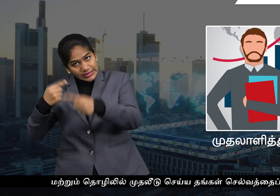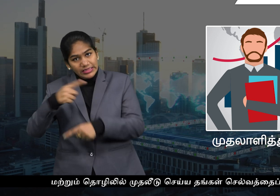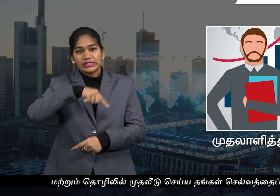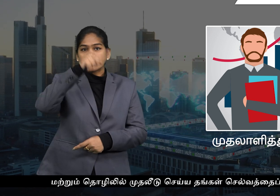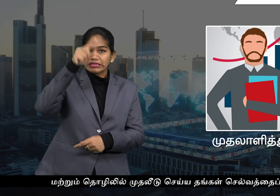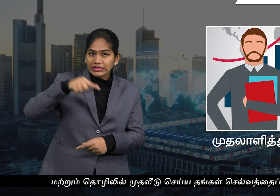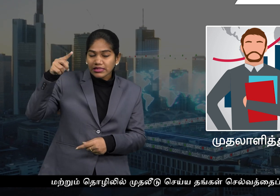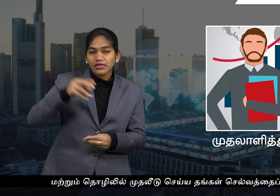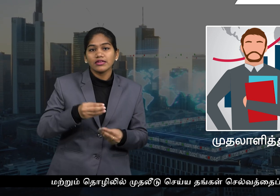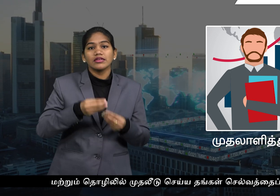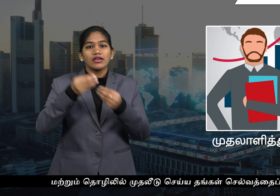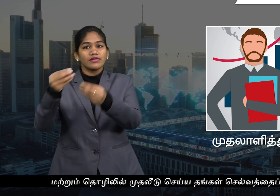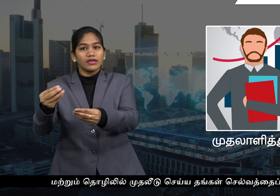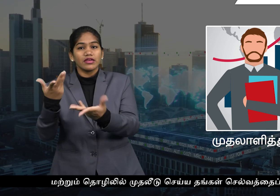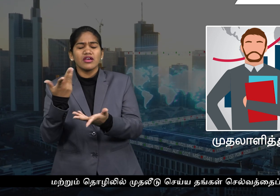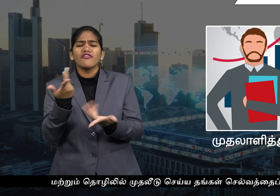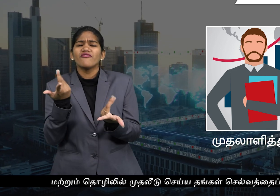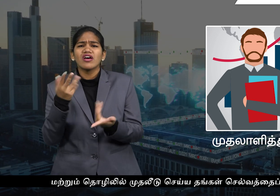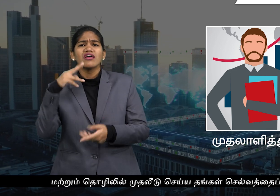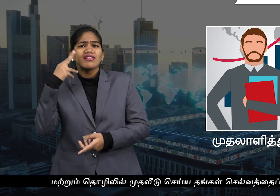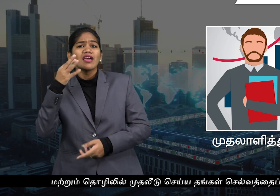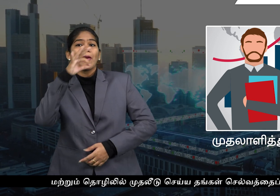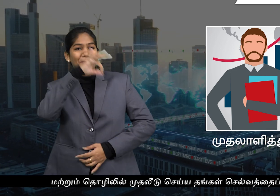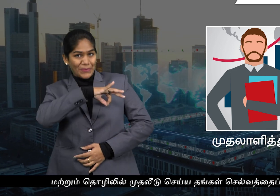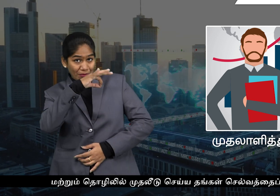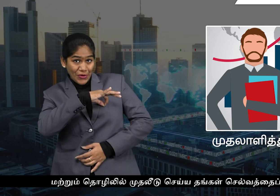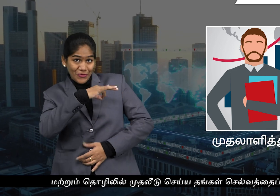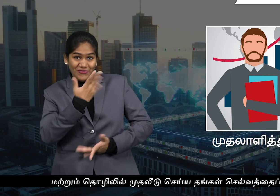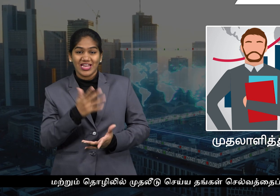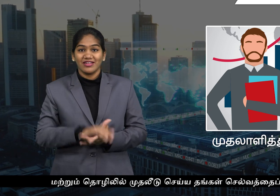முதலீடு செய்ய தங்கள் செல்வத்தை பயன்படுத்துபவர்.